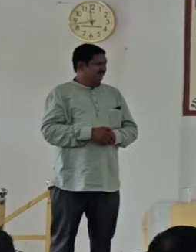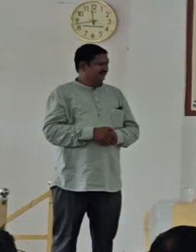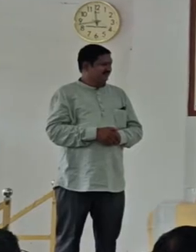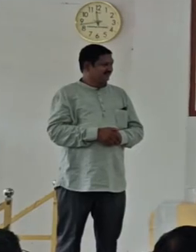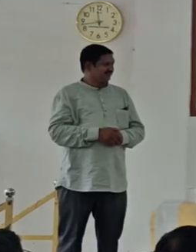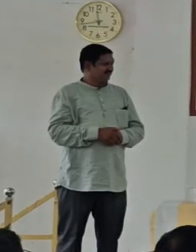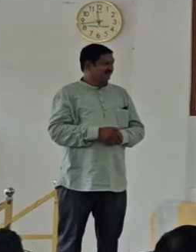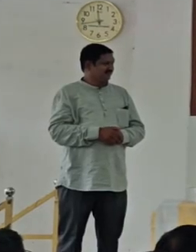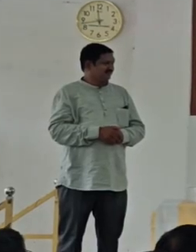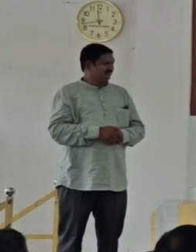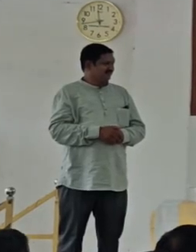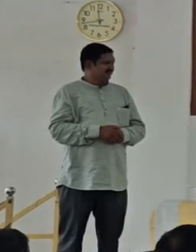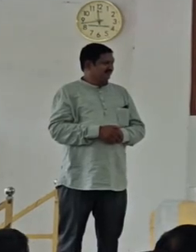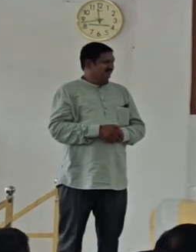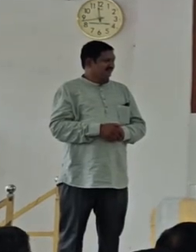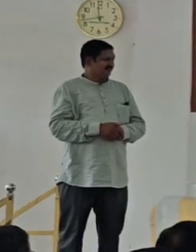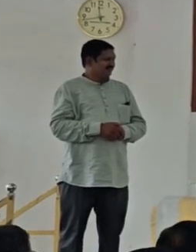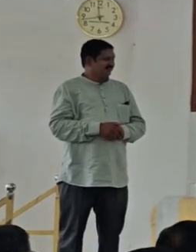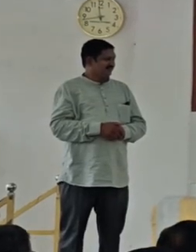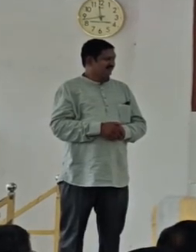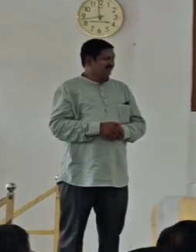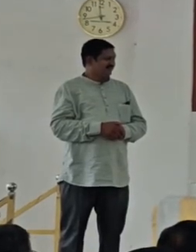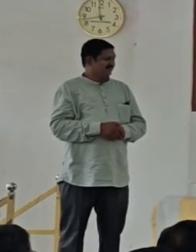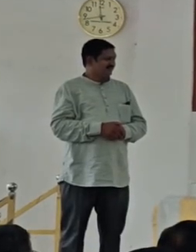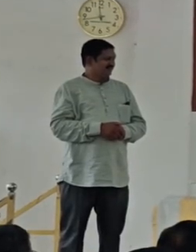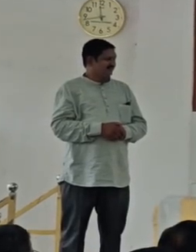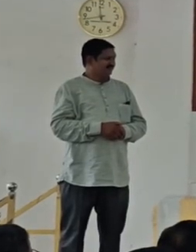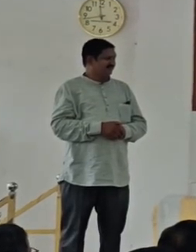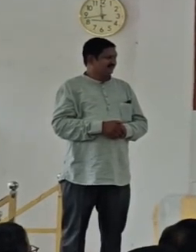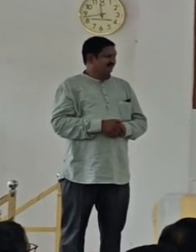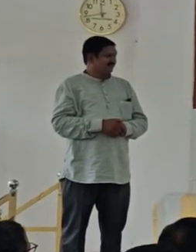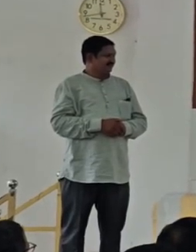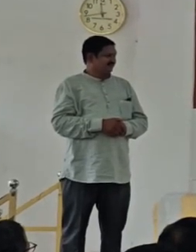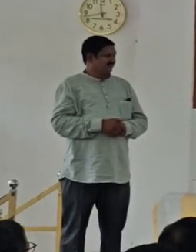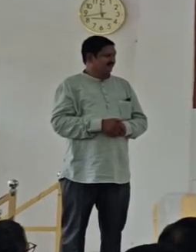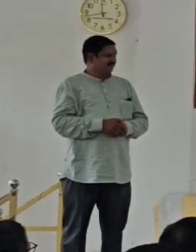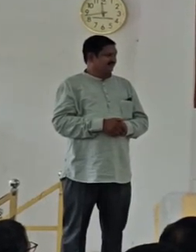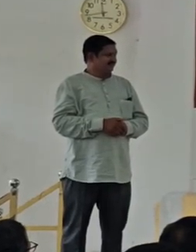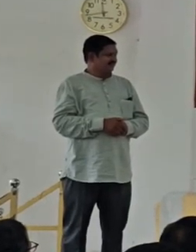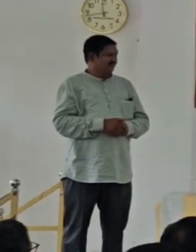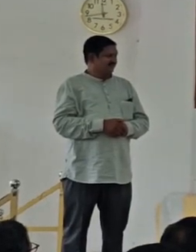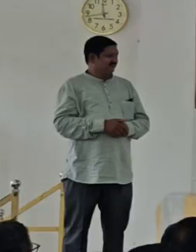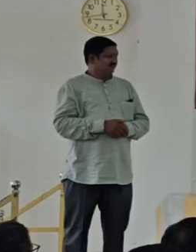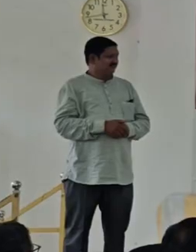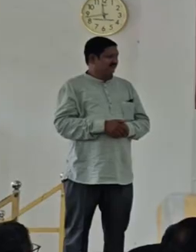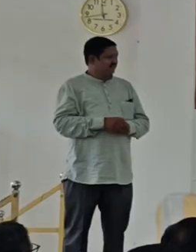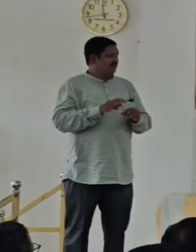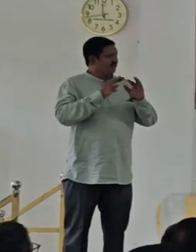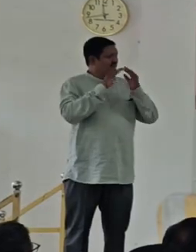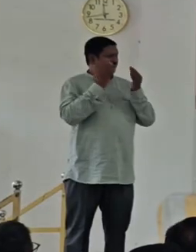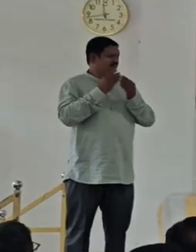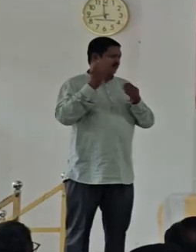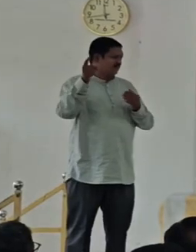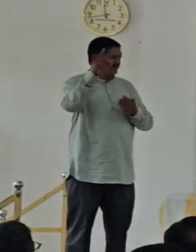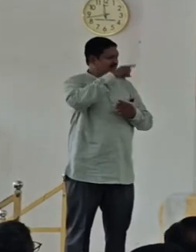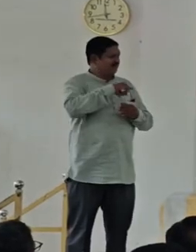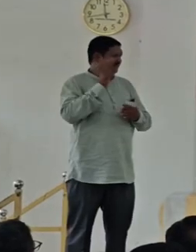పెద్ద మనసుతో మీ అందరికీ ఉపకరణాలు అనేవి పంపిణీ చేయడం జరుగుతుంది. అవి జాగ్రత్తగా వినియోగించుకోనండి.